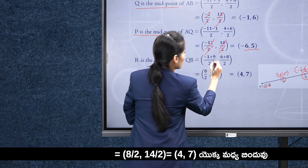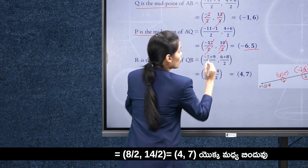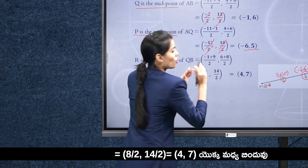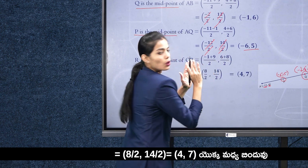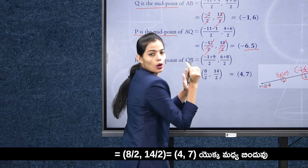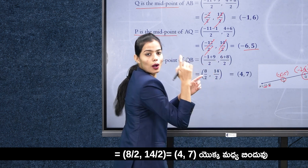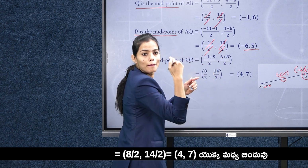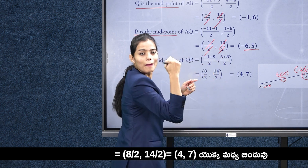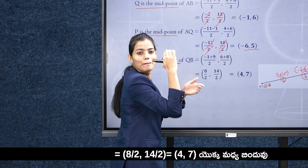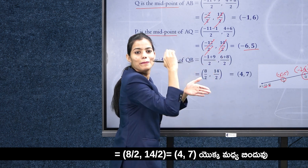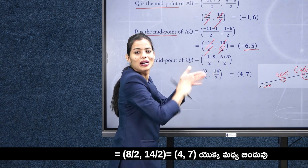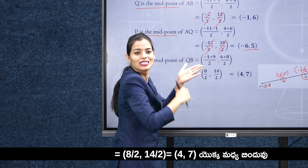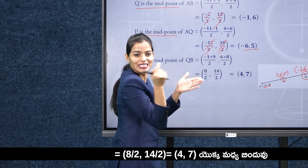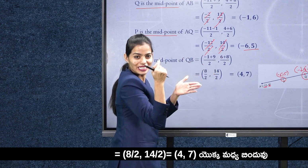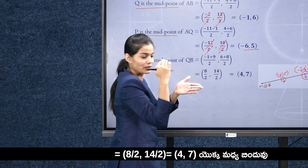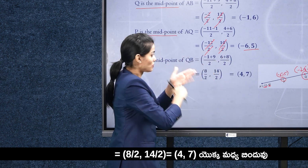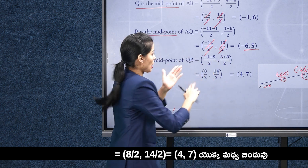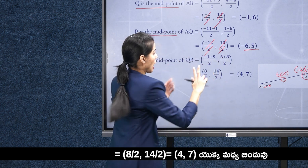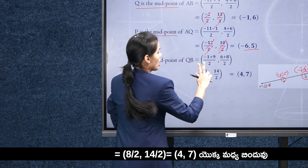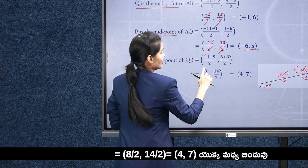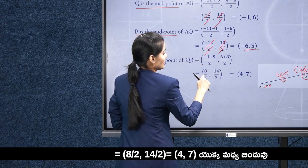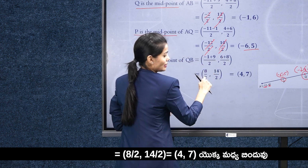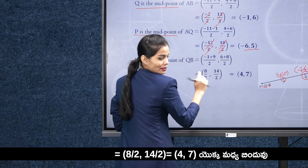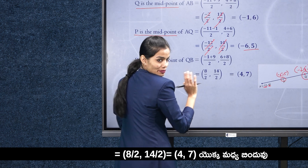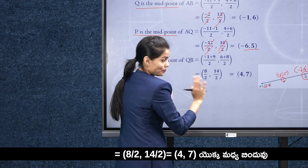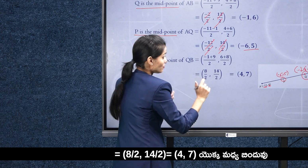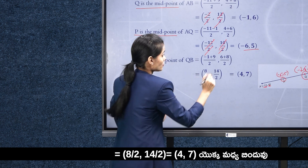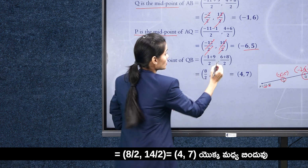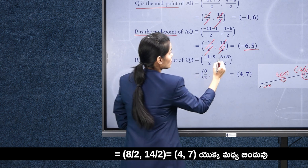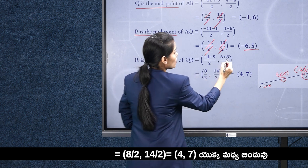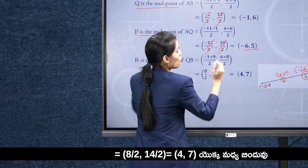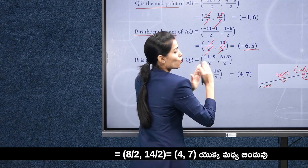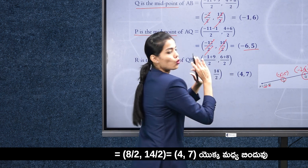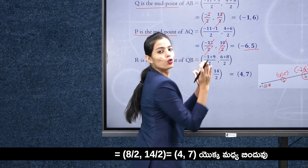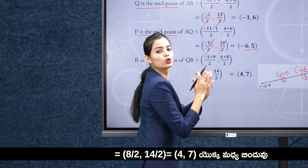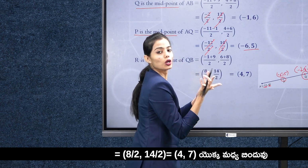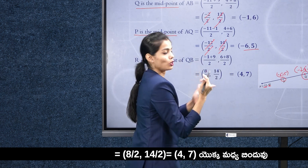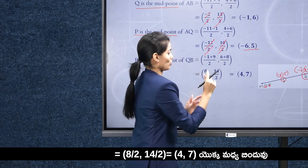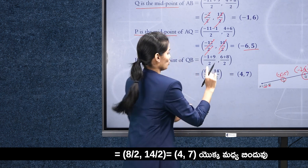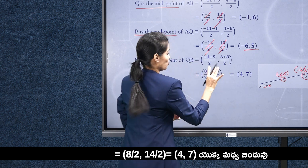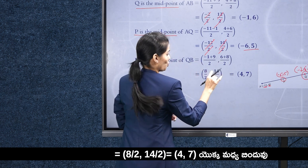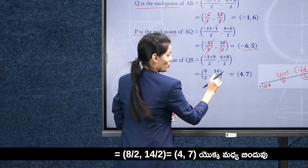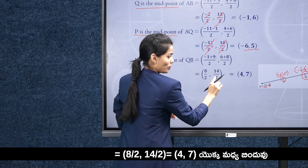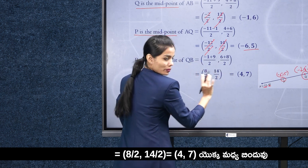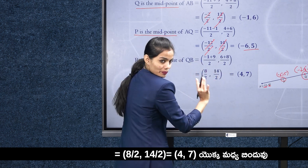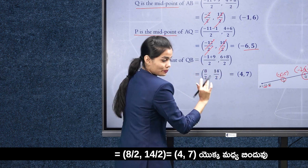is equal to 8/2, 14/2 is equal to 4,